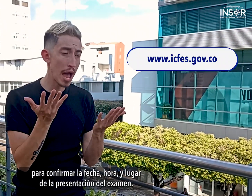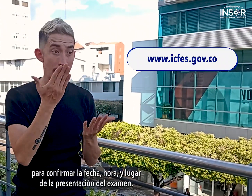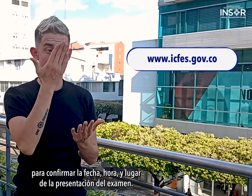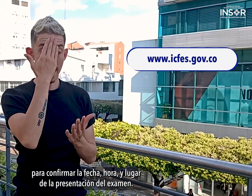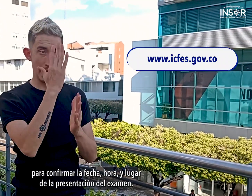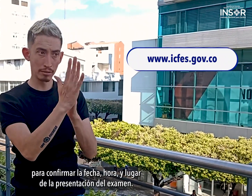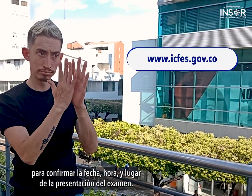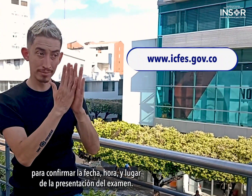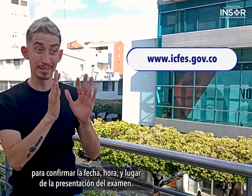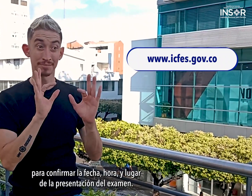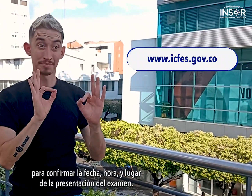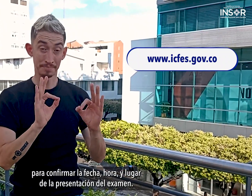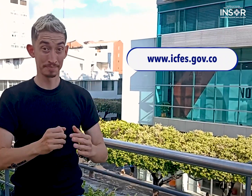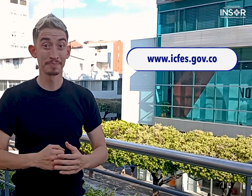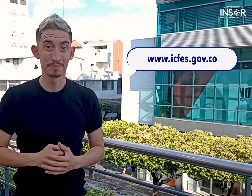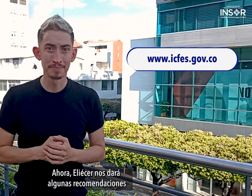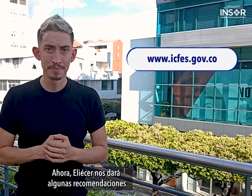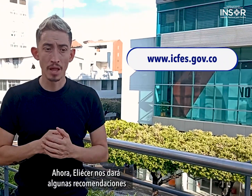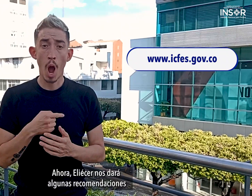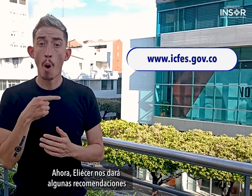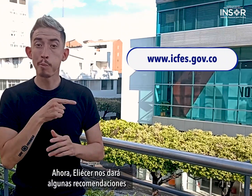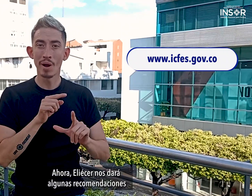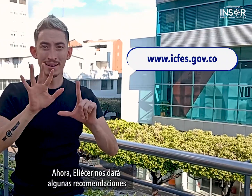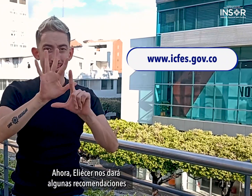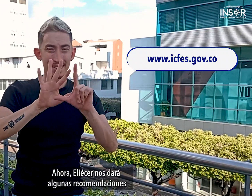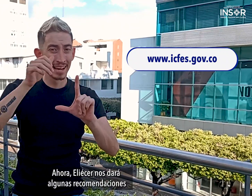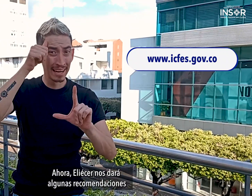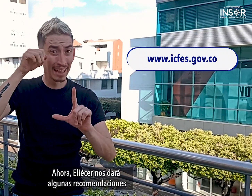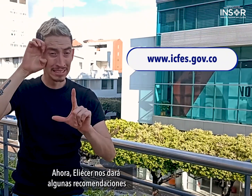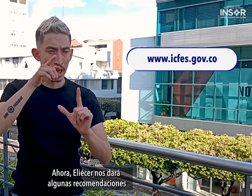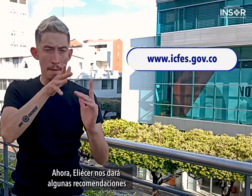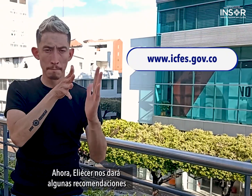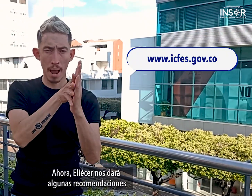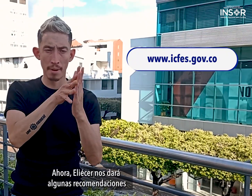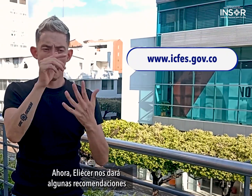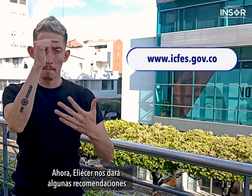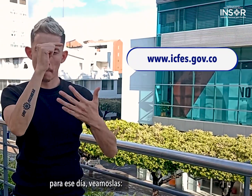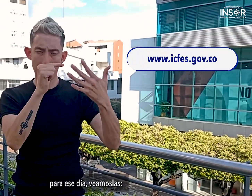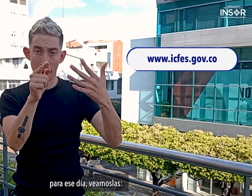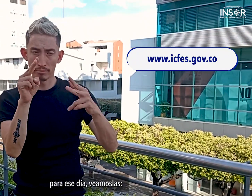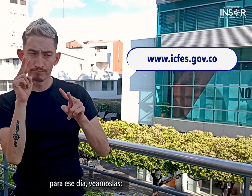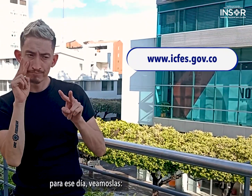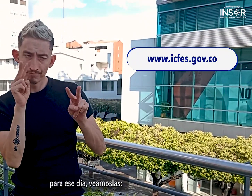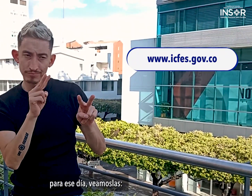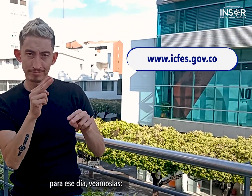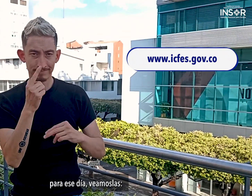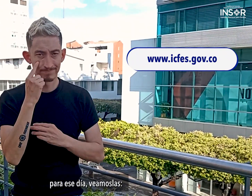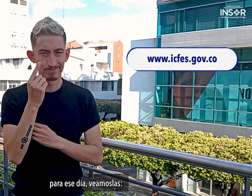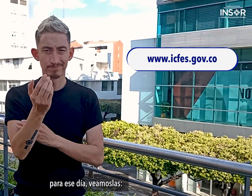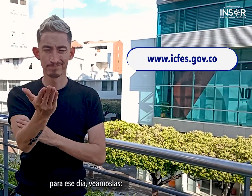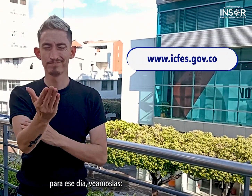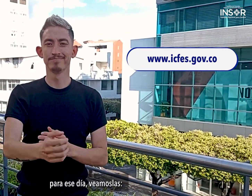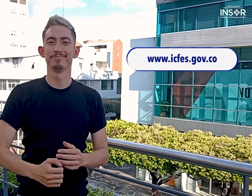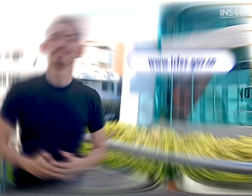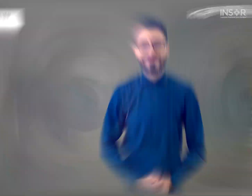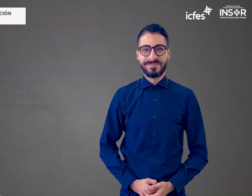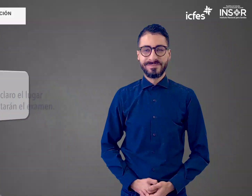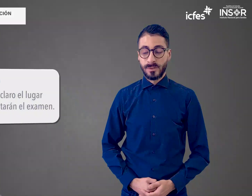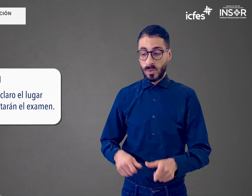de la presentación del examen. Ahora, Eliezer nos dará algunas recomendaciones para ese día. Veámoslas.